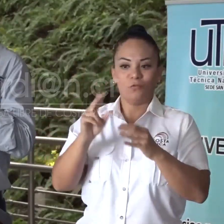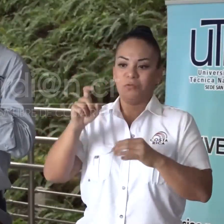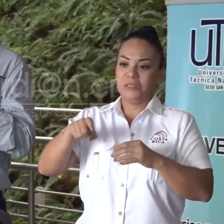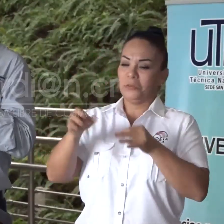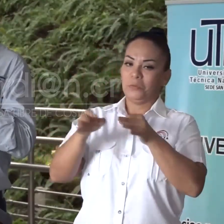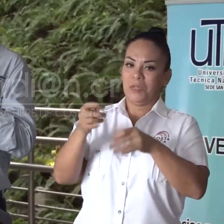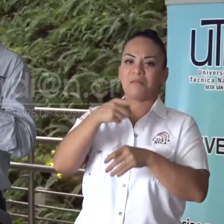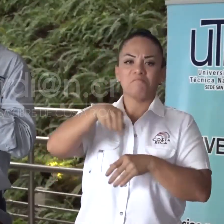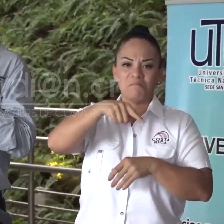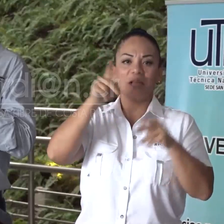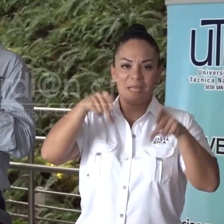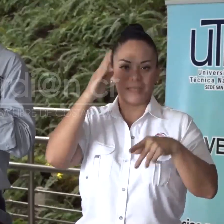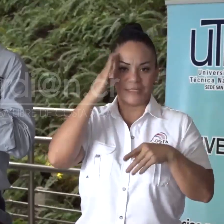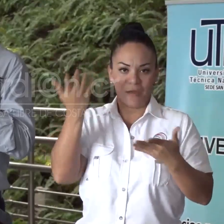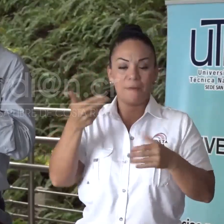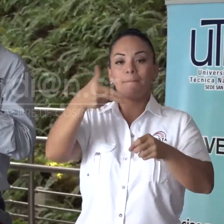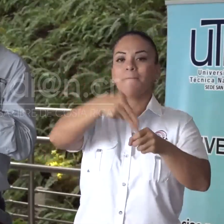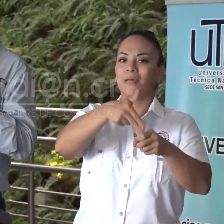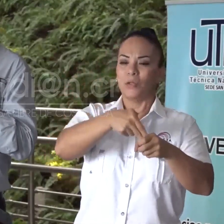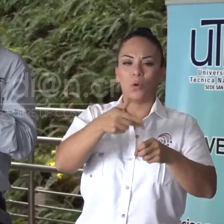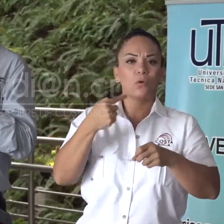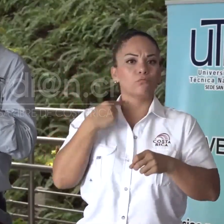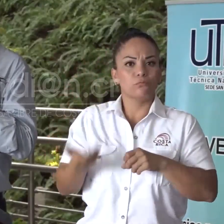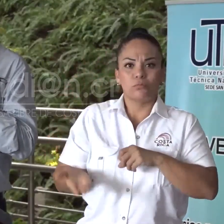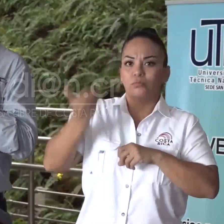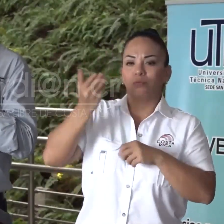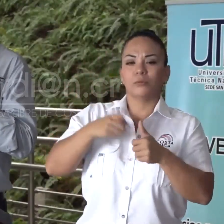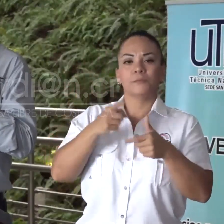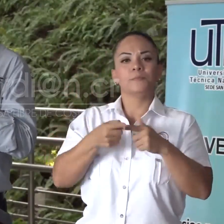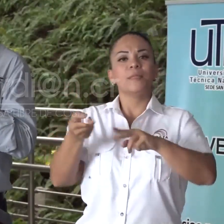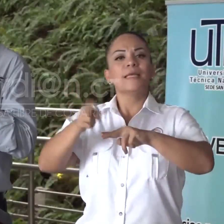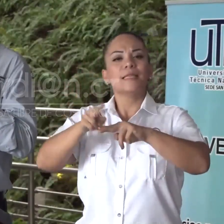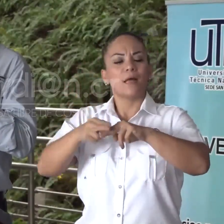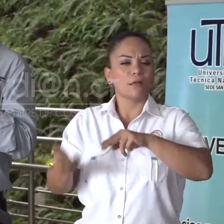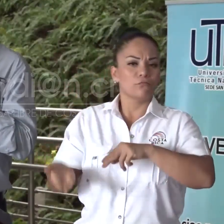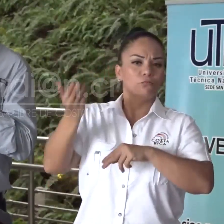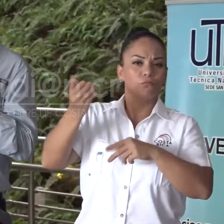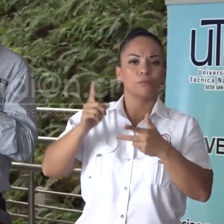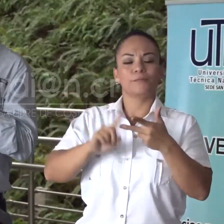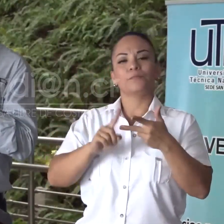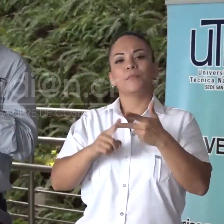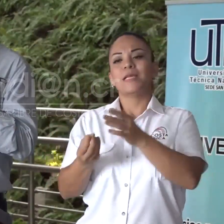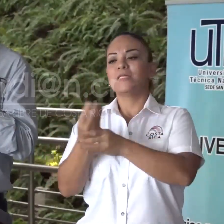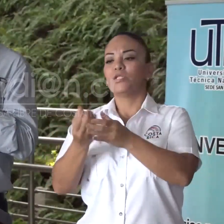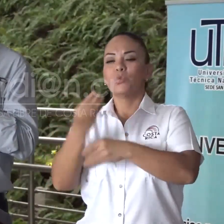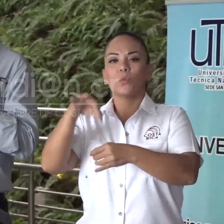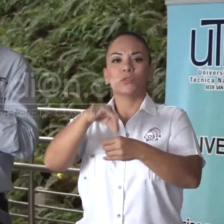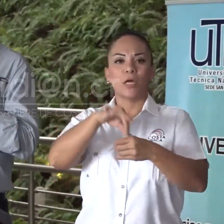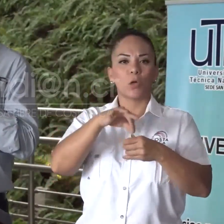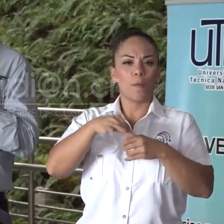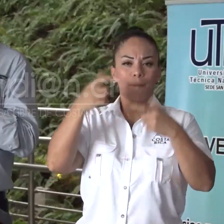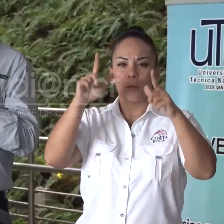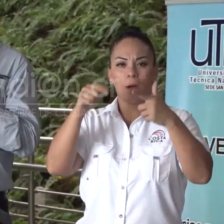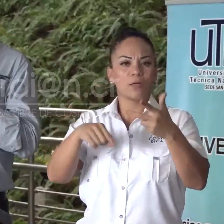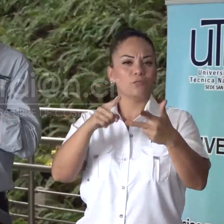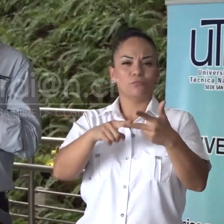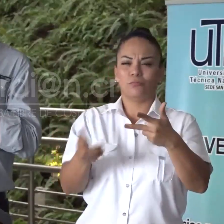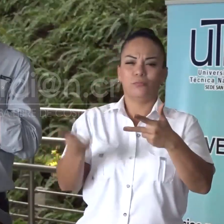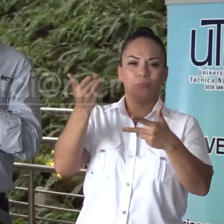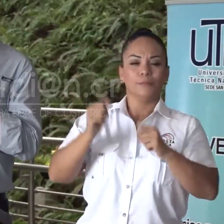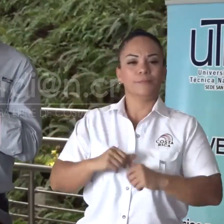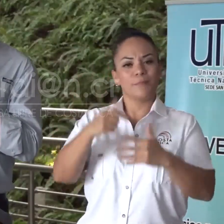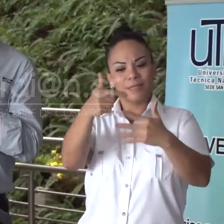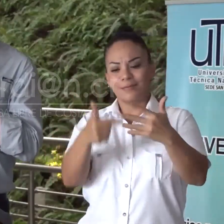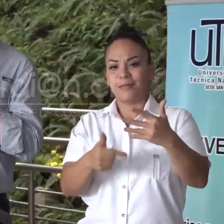sabe. Petróleo subió muchísimo, tasas de interés, insumos agropecuarios, etc.